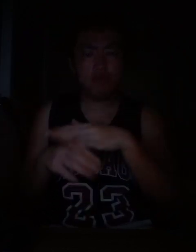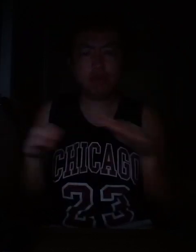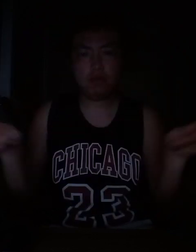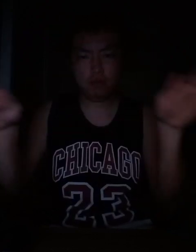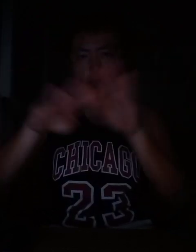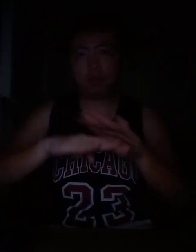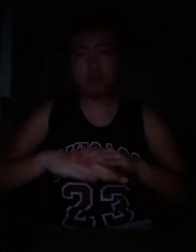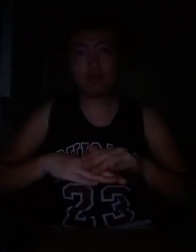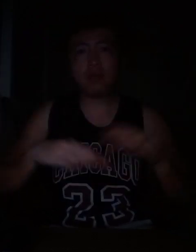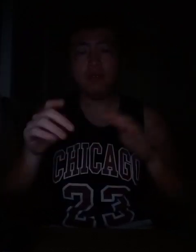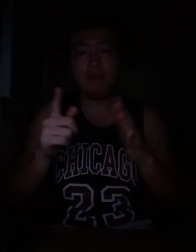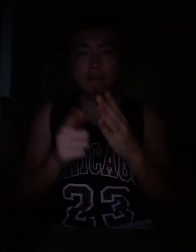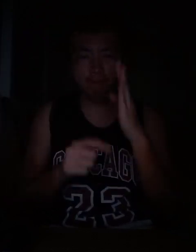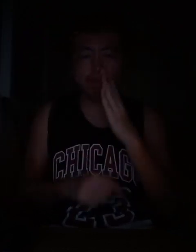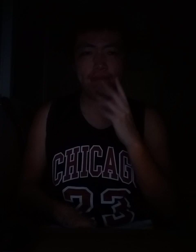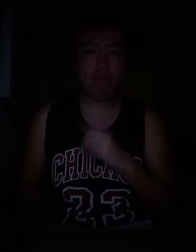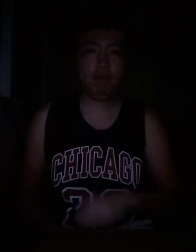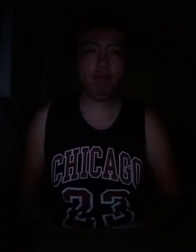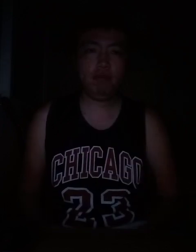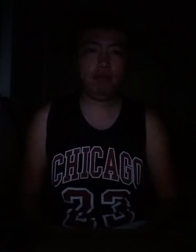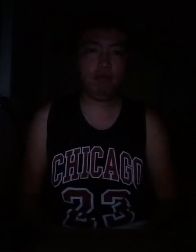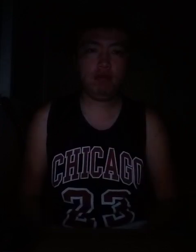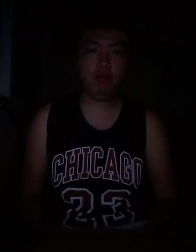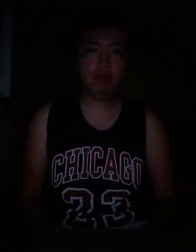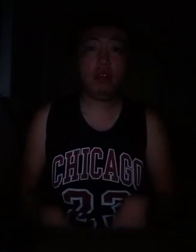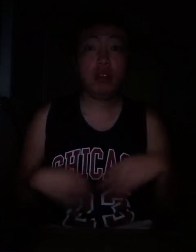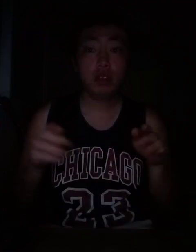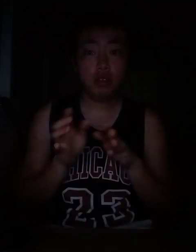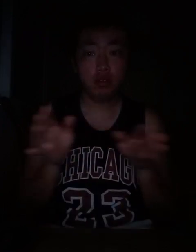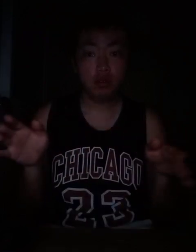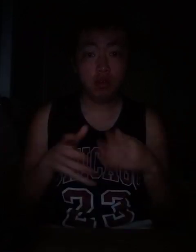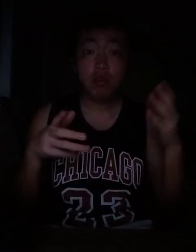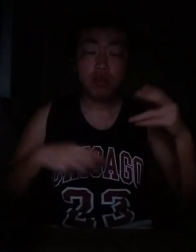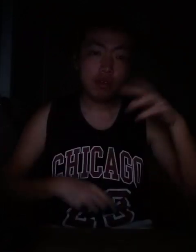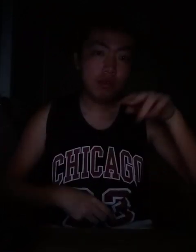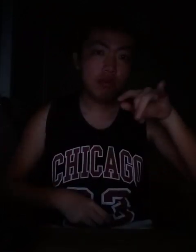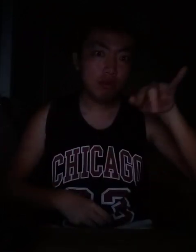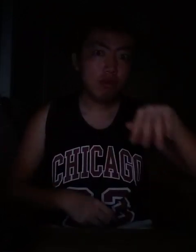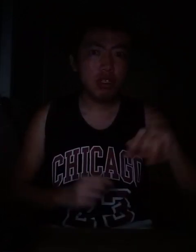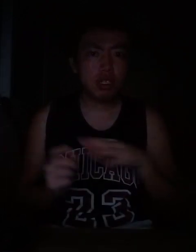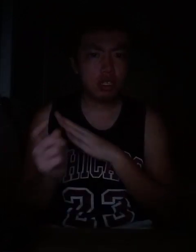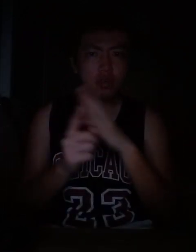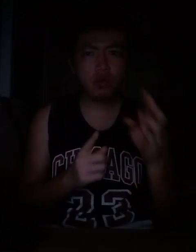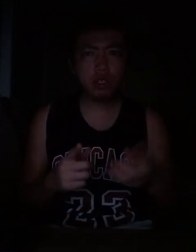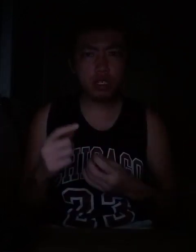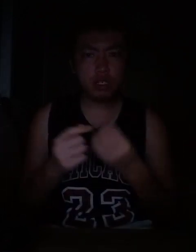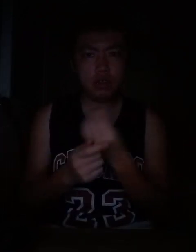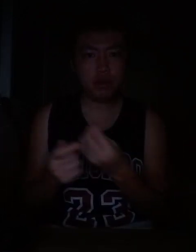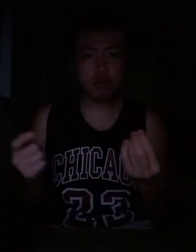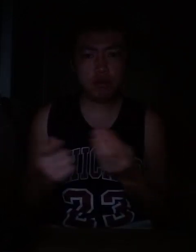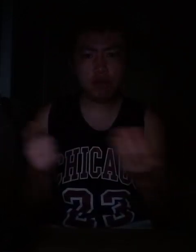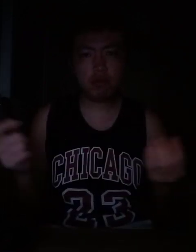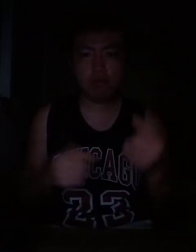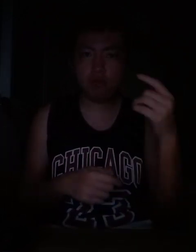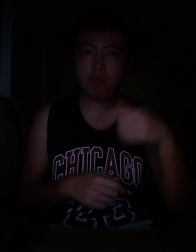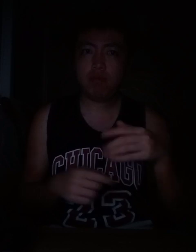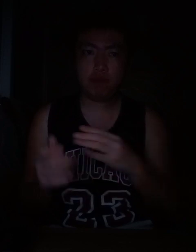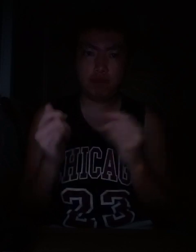만든 임시조치만 돼 있습니다. 지자체는 예산 책정부터 설계, 착공까지 행정 절차에 시간이 걸릴 수밖에